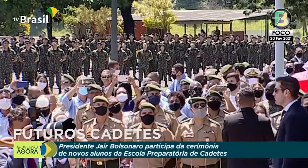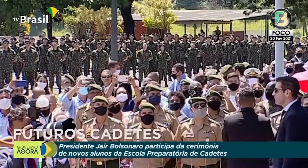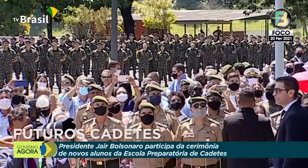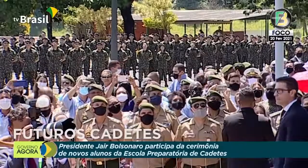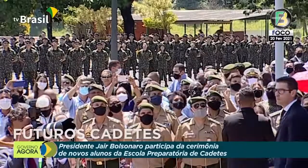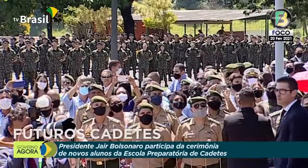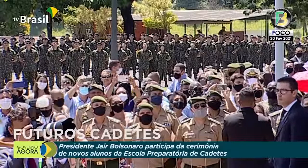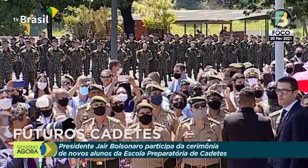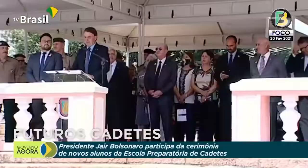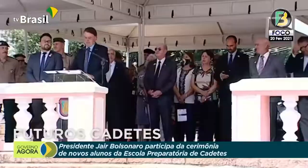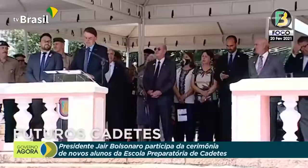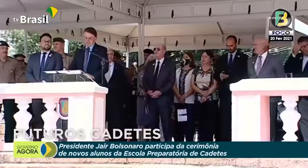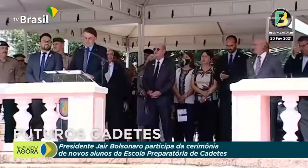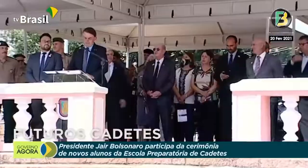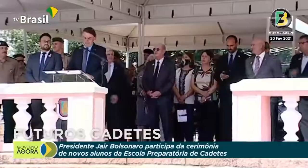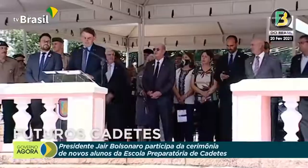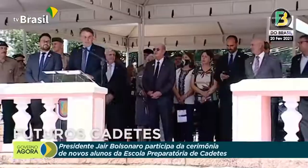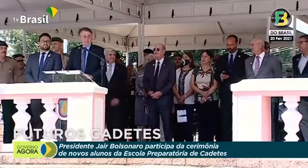presidente.